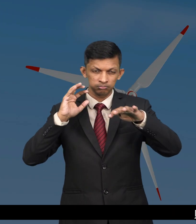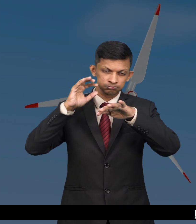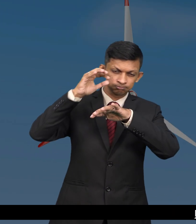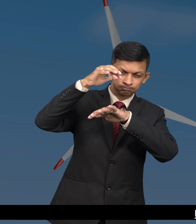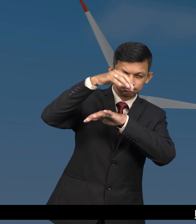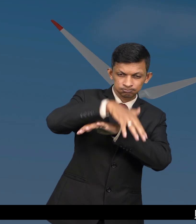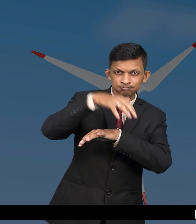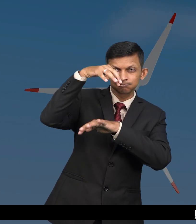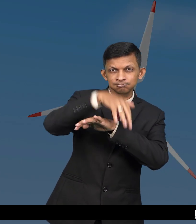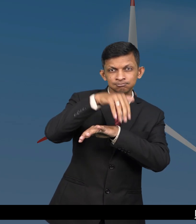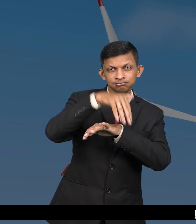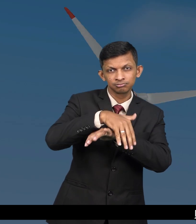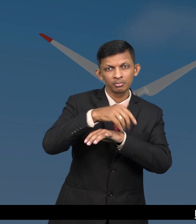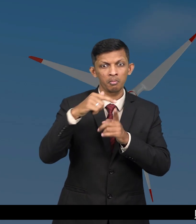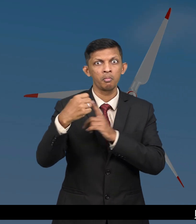ஆற்றல்,